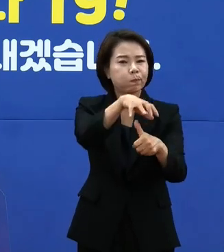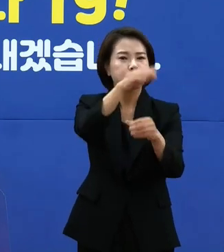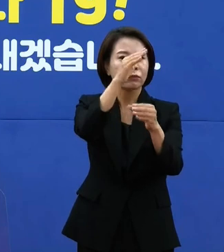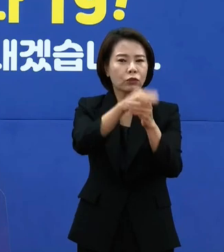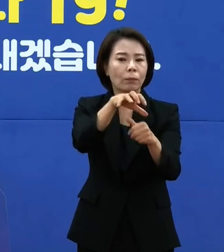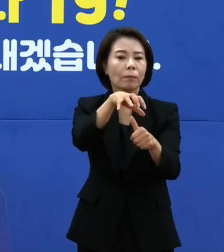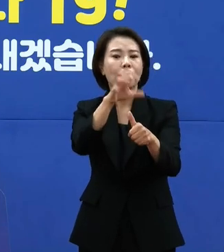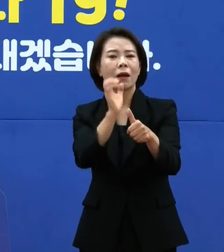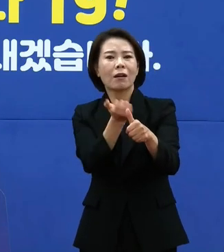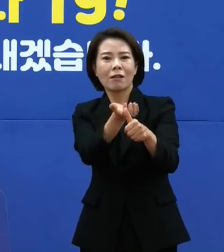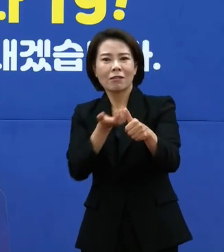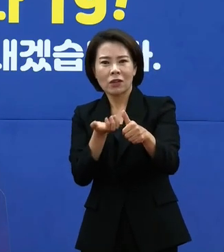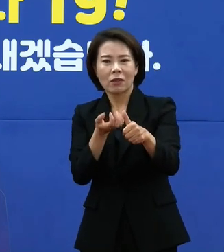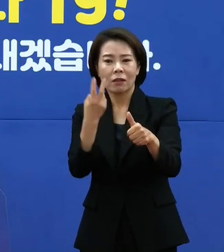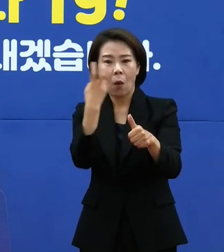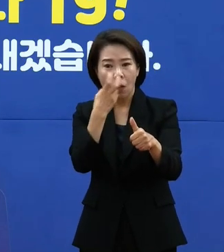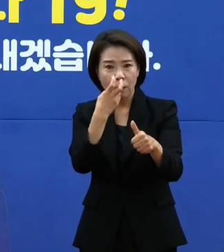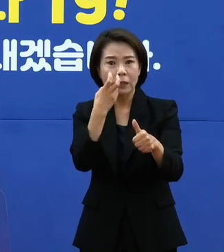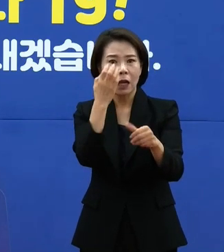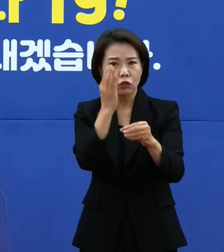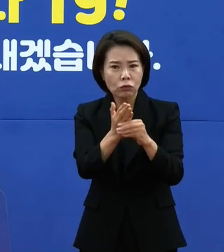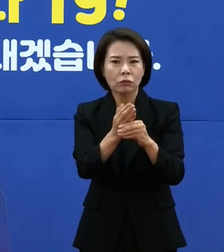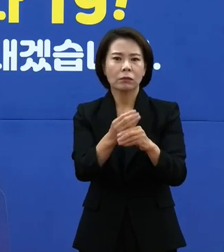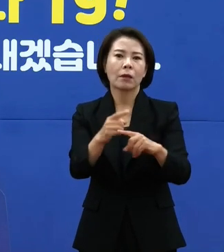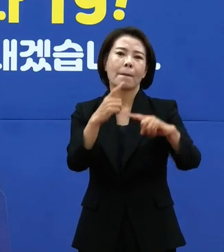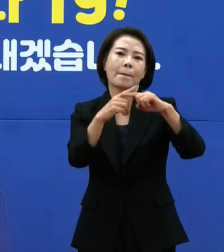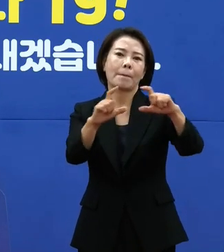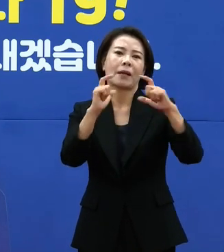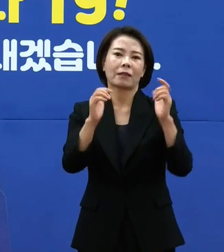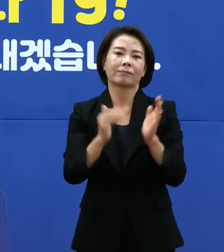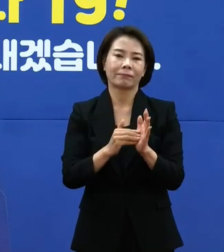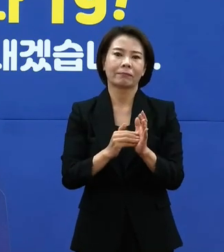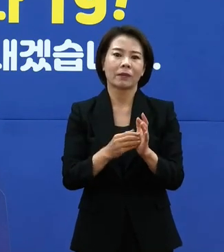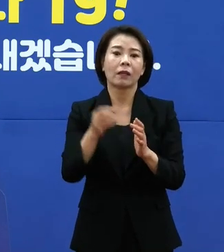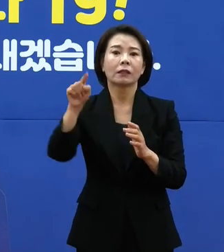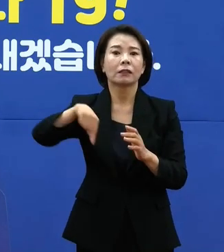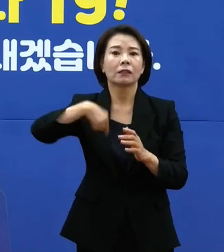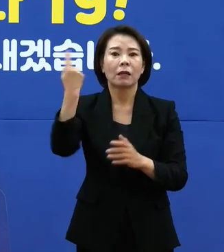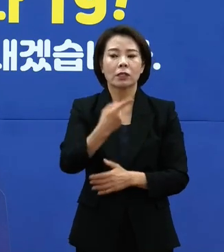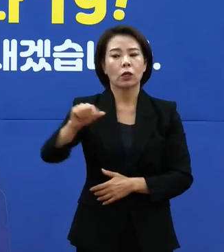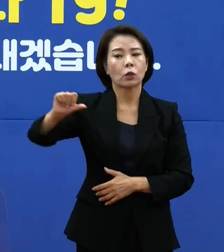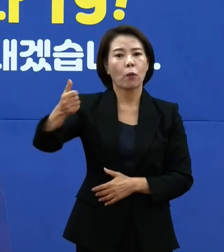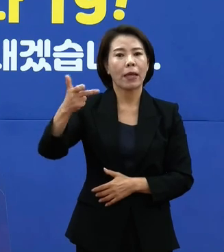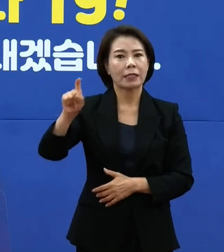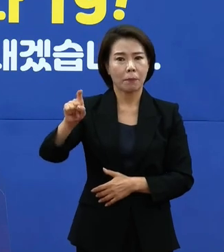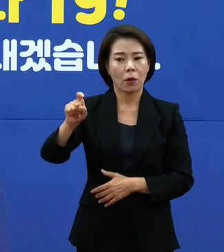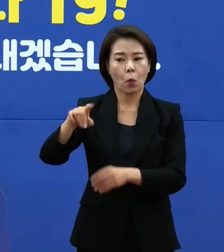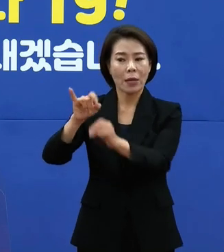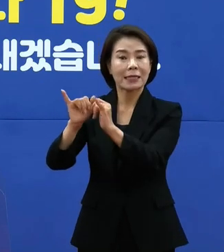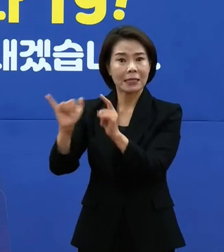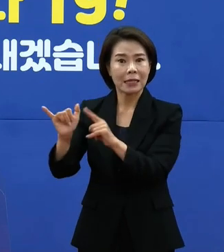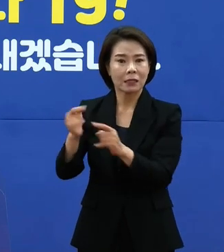해제를 앞두고 진행한 검사에서 확진 판정을 받았습니다. 그리고 1510번